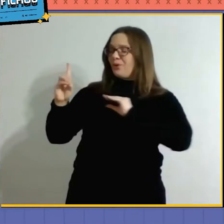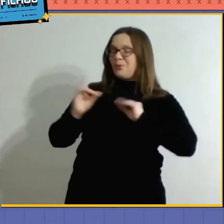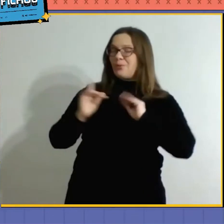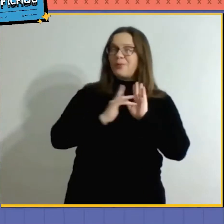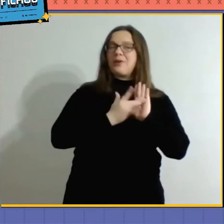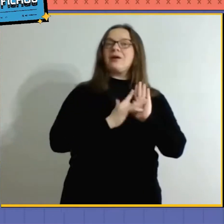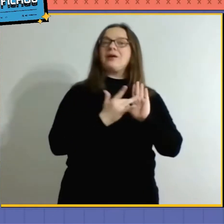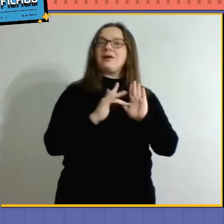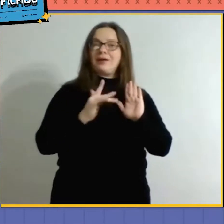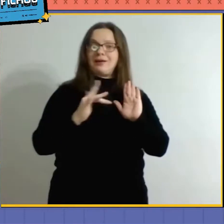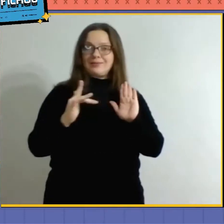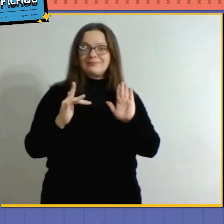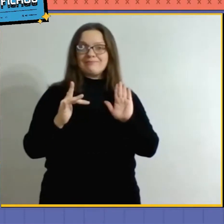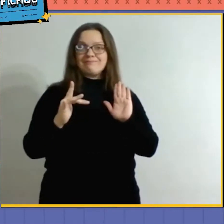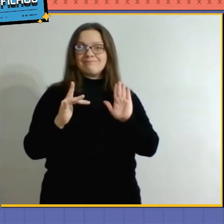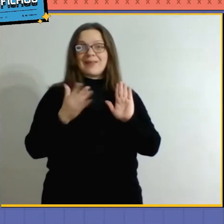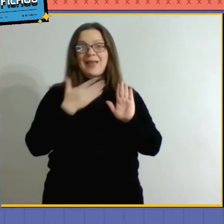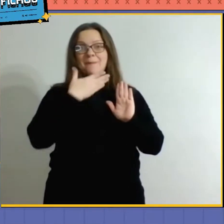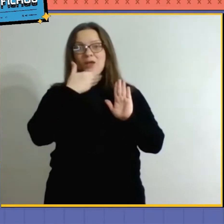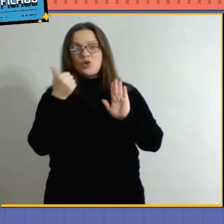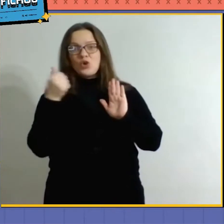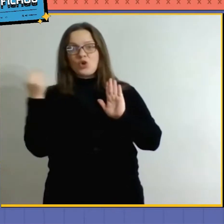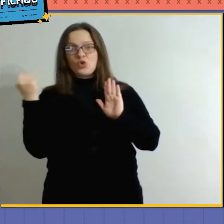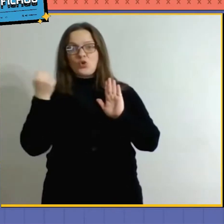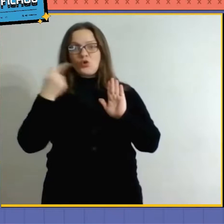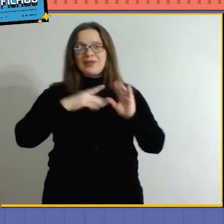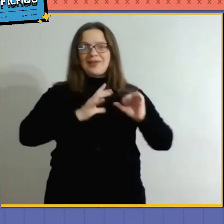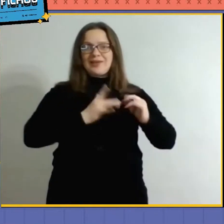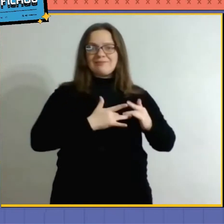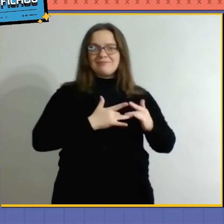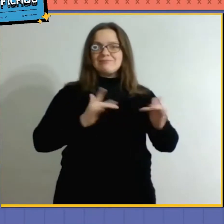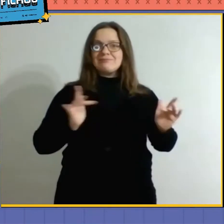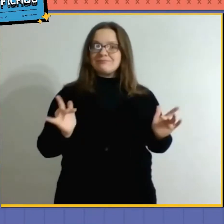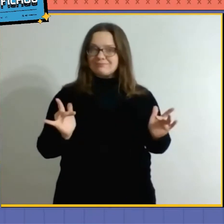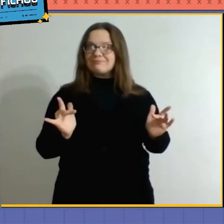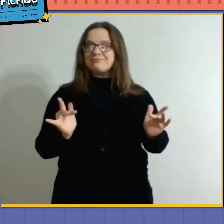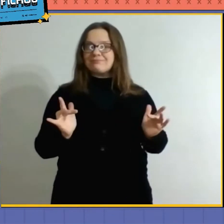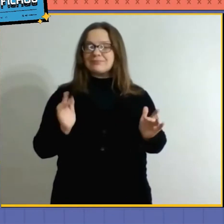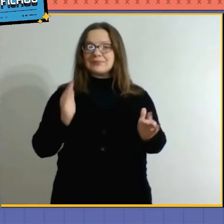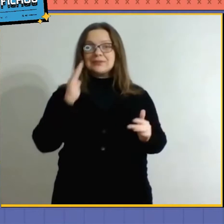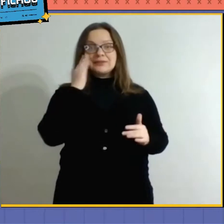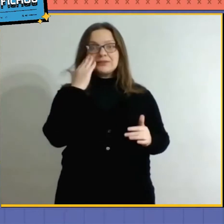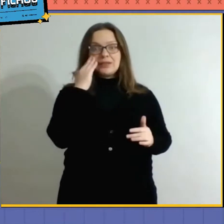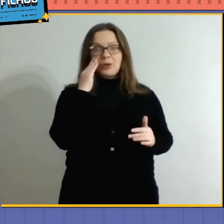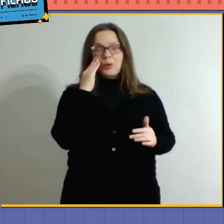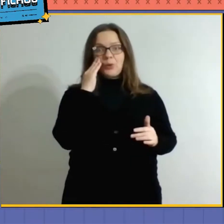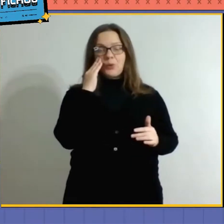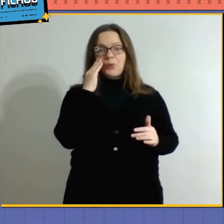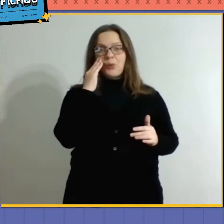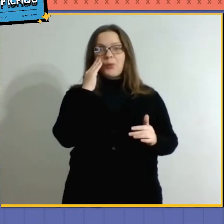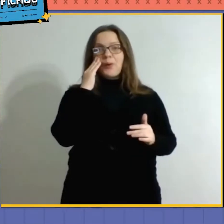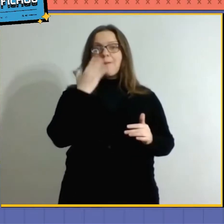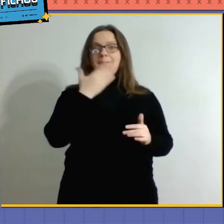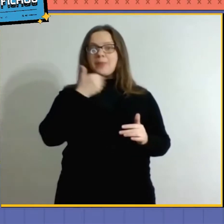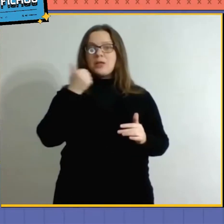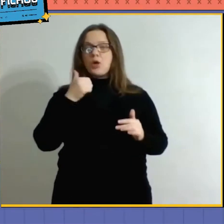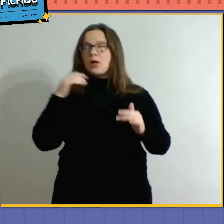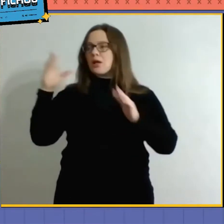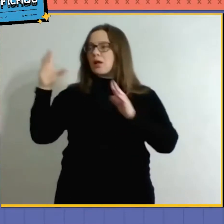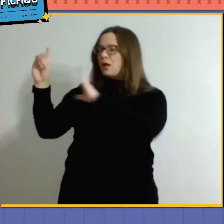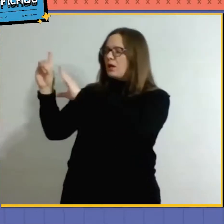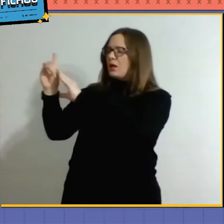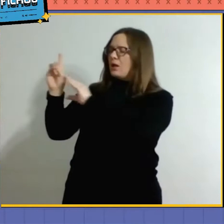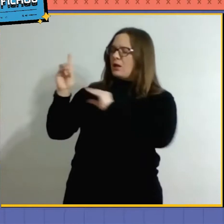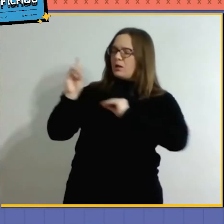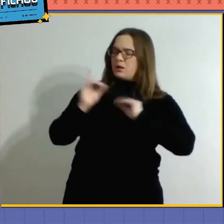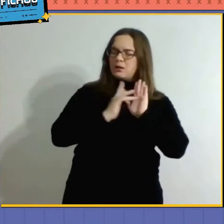tranquila para que nós possamos expressar Deus na nossa carne ou seja Piedade que as pessoas possam ver Deus em mim e